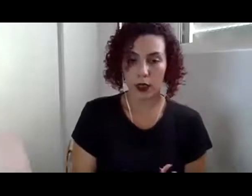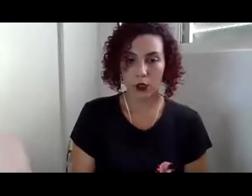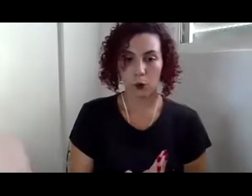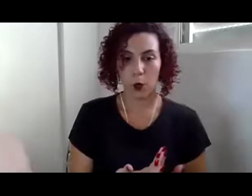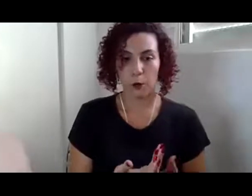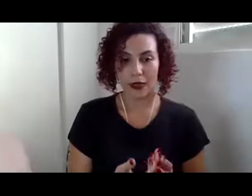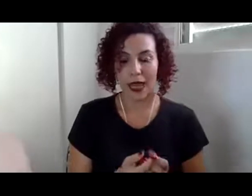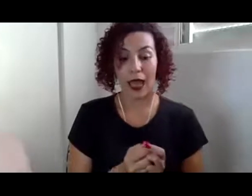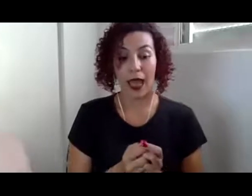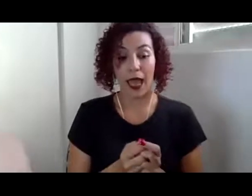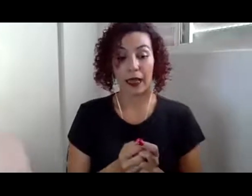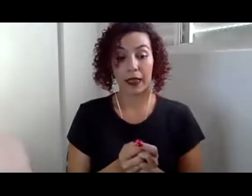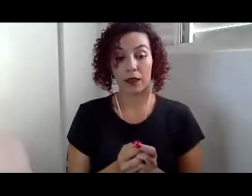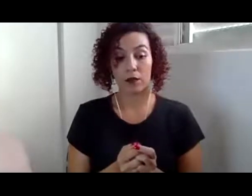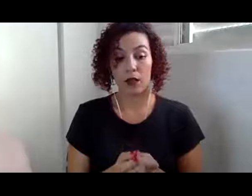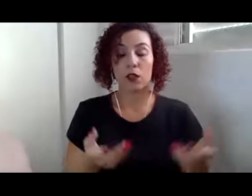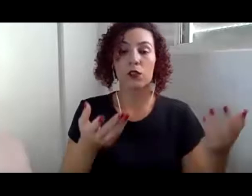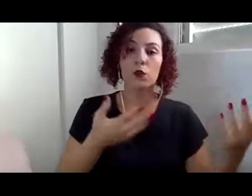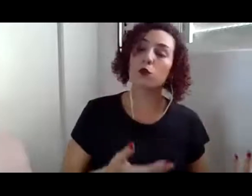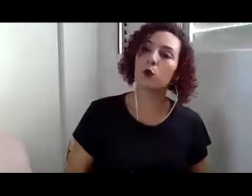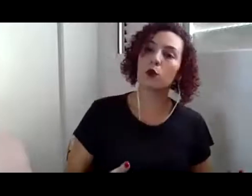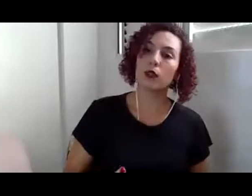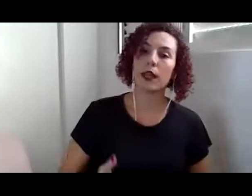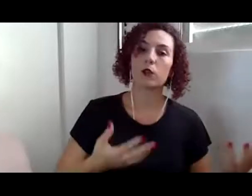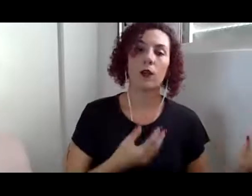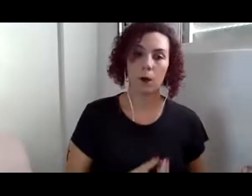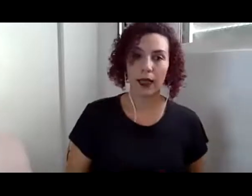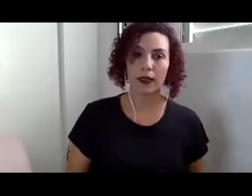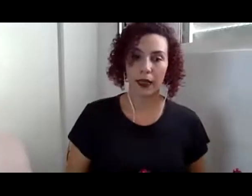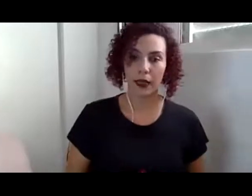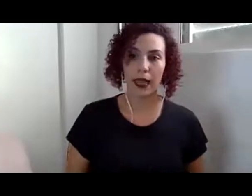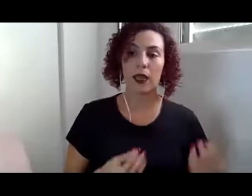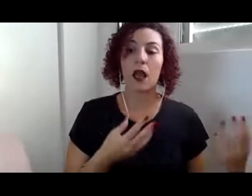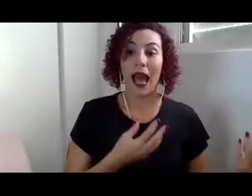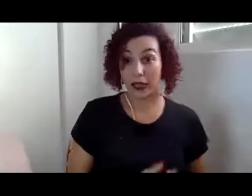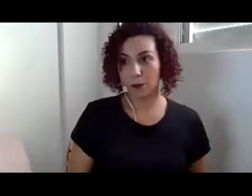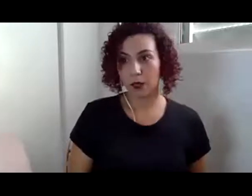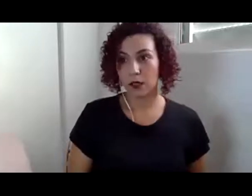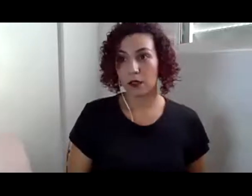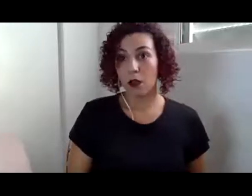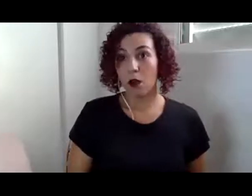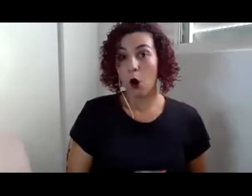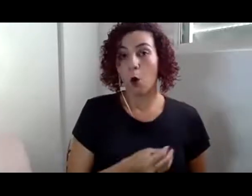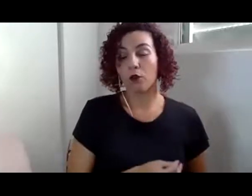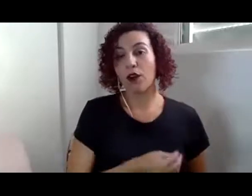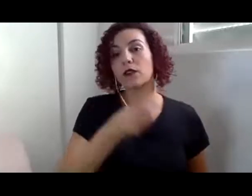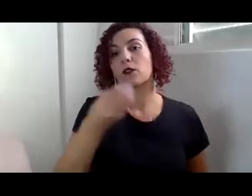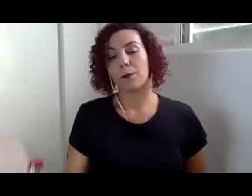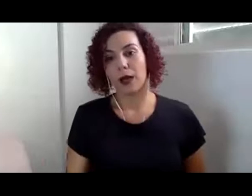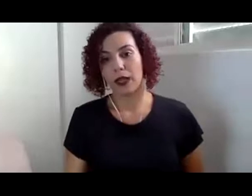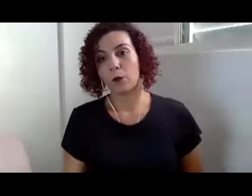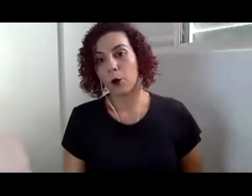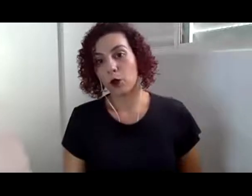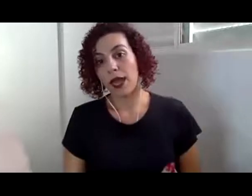Outra coisa que a gente pode pensar é que se o surdo tem a sua língua materna, né, a Libras, o fato